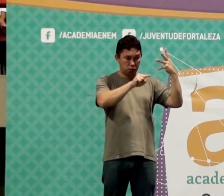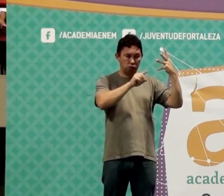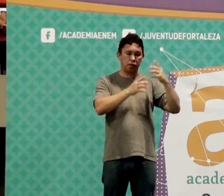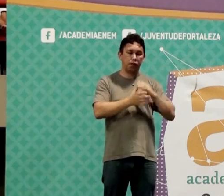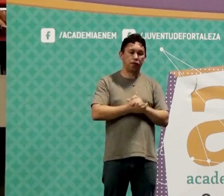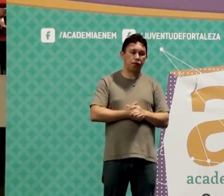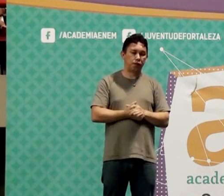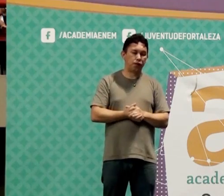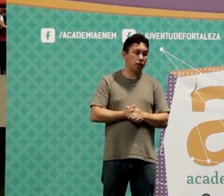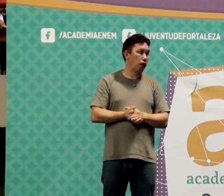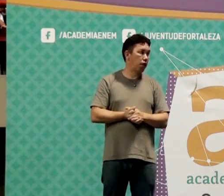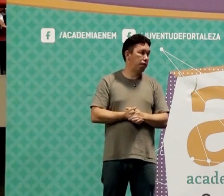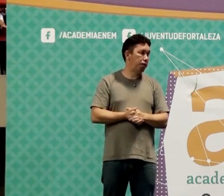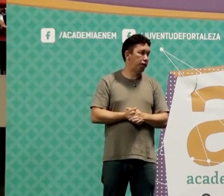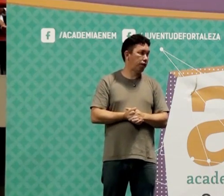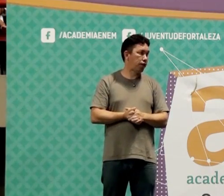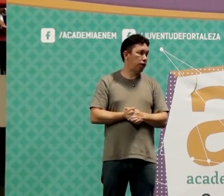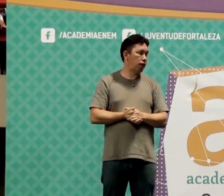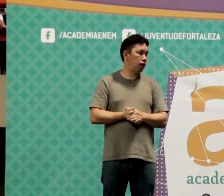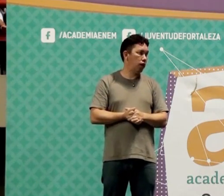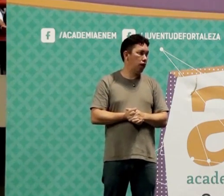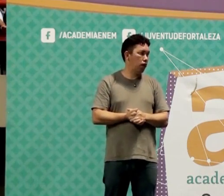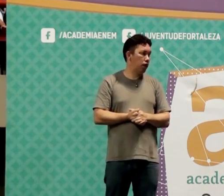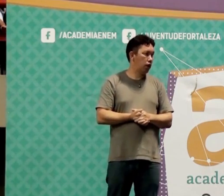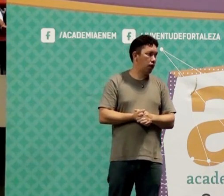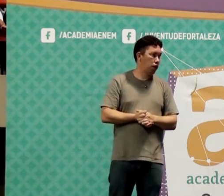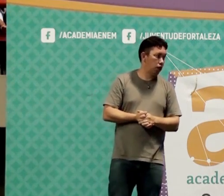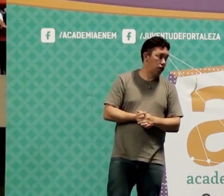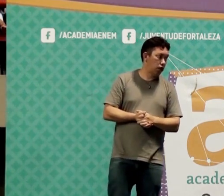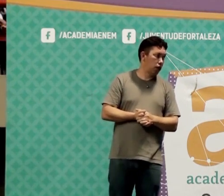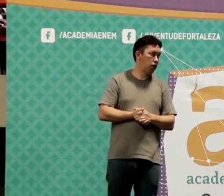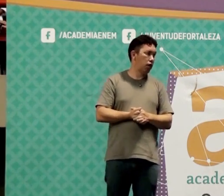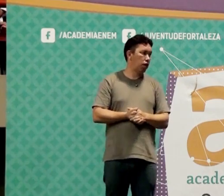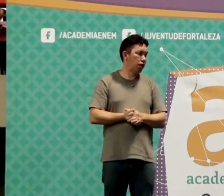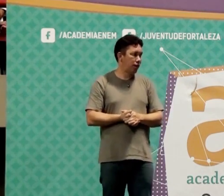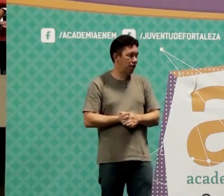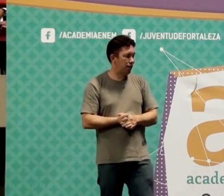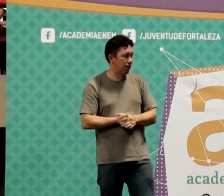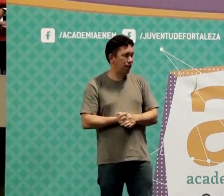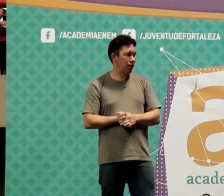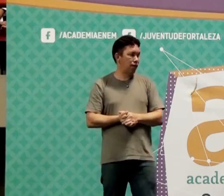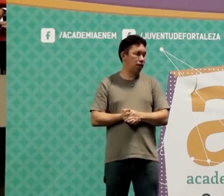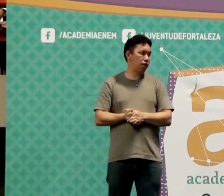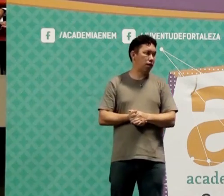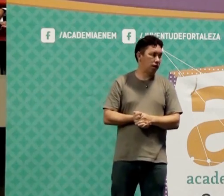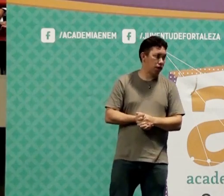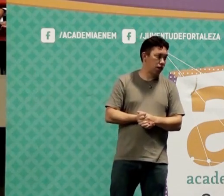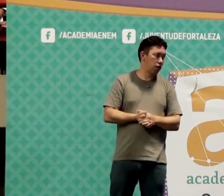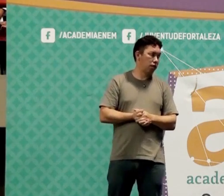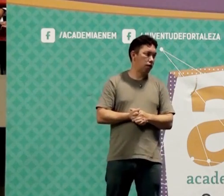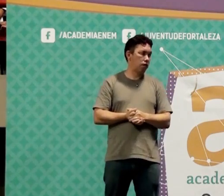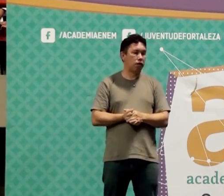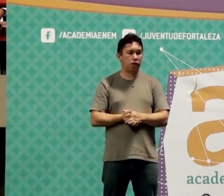na primeira? B de bola. Beleza? Tranquilo? Vamos lá.